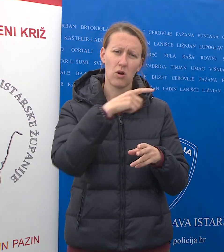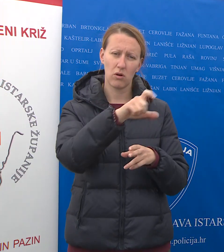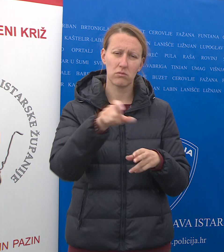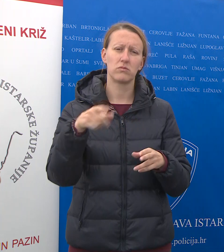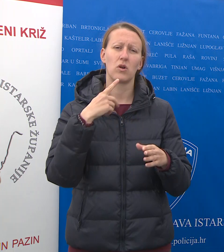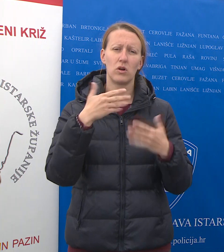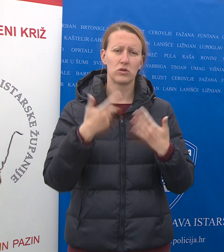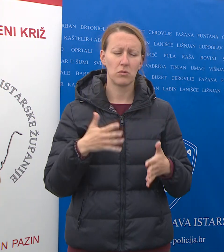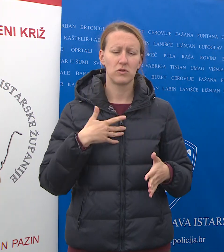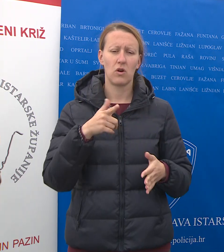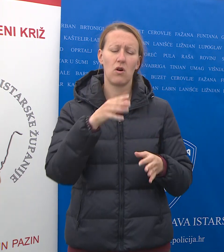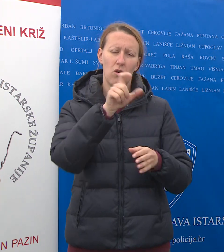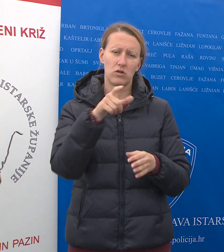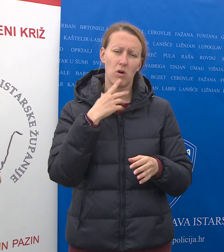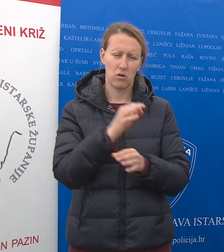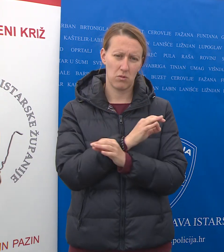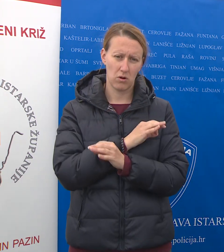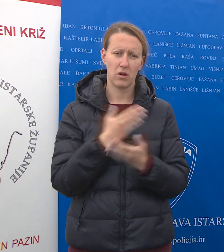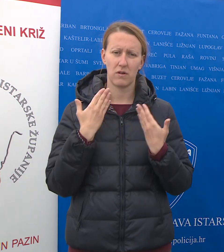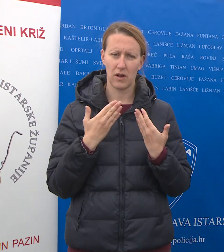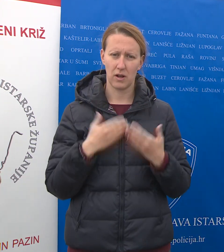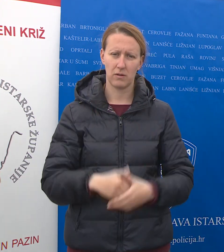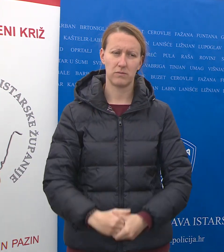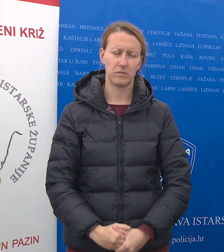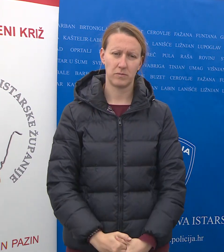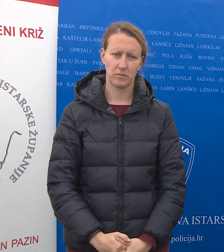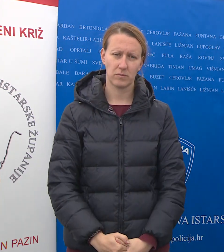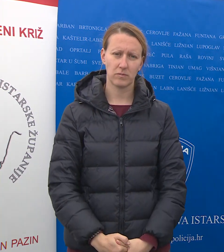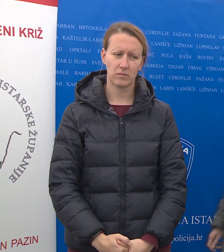izgubili svoje najdraže. Hvala.